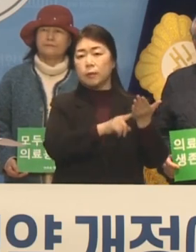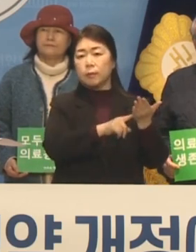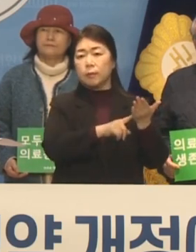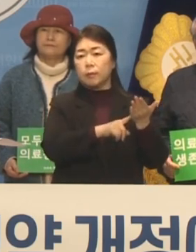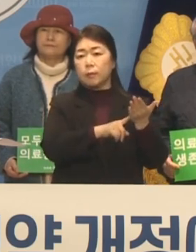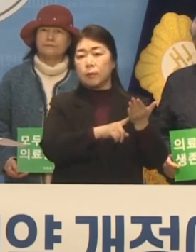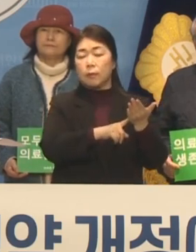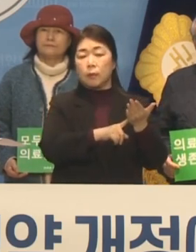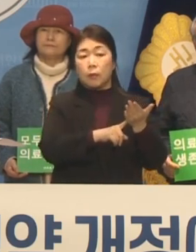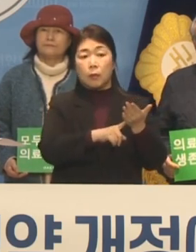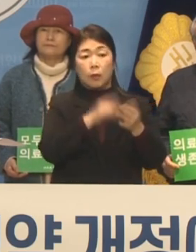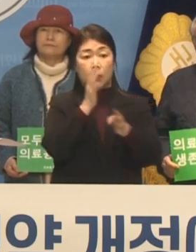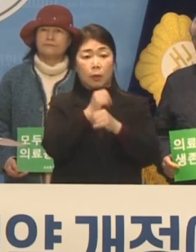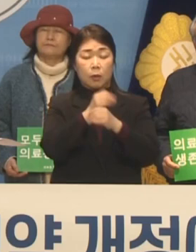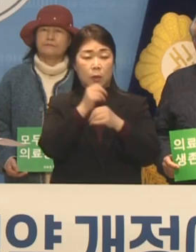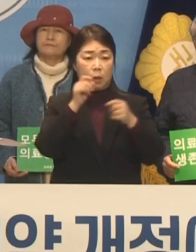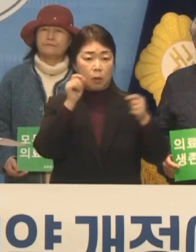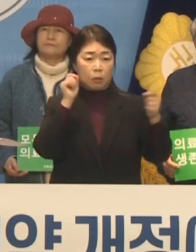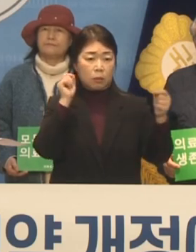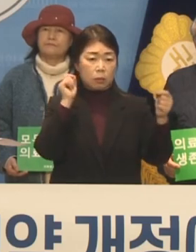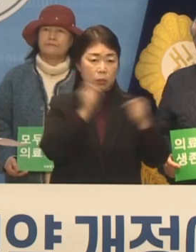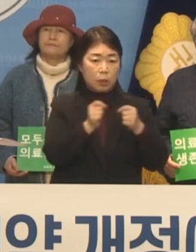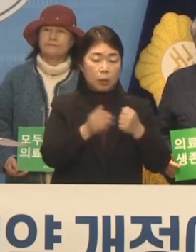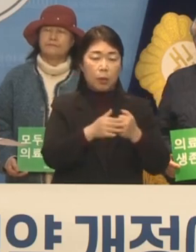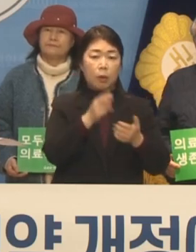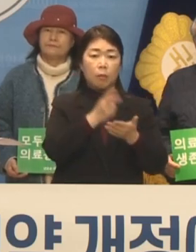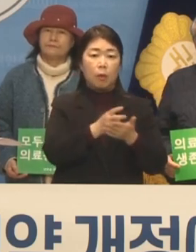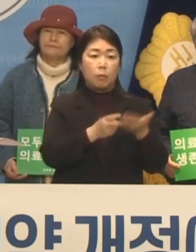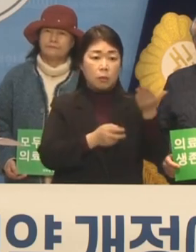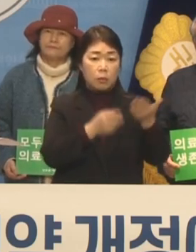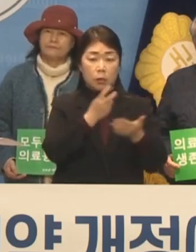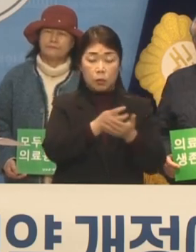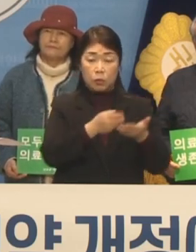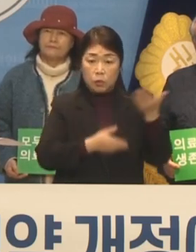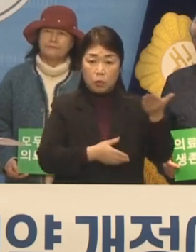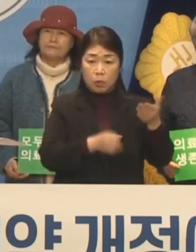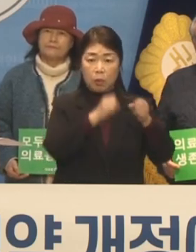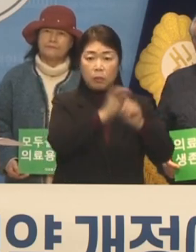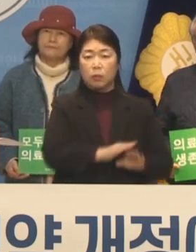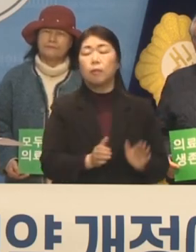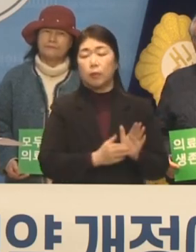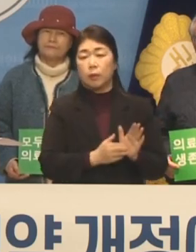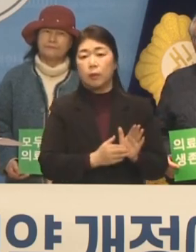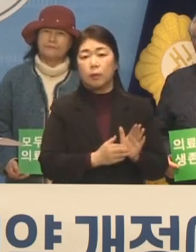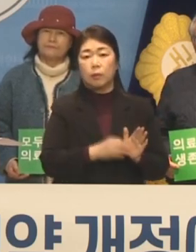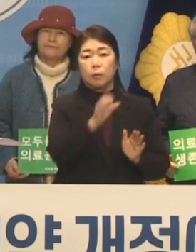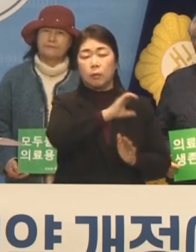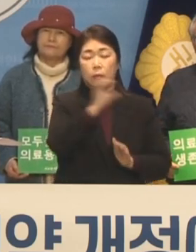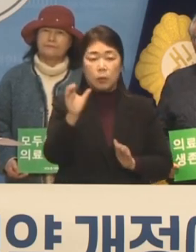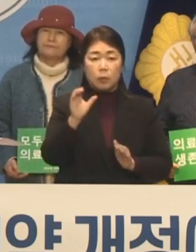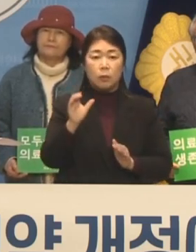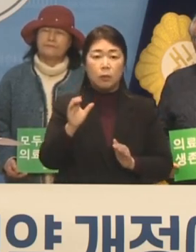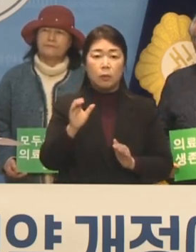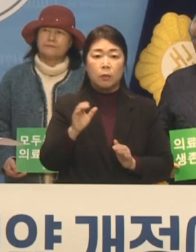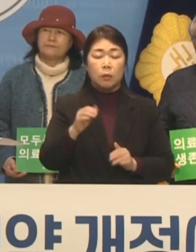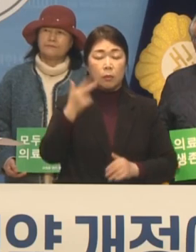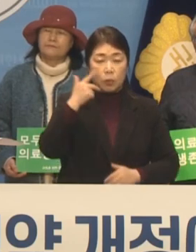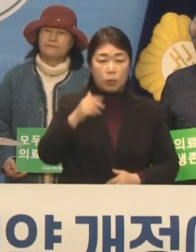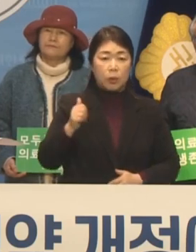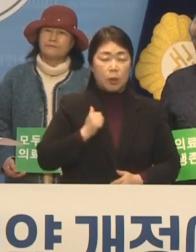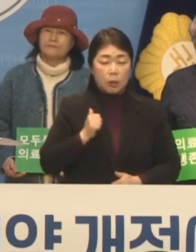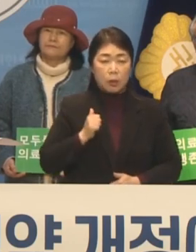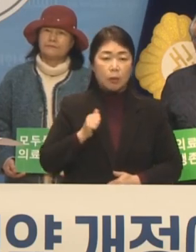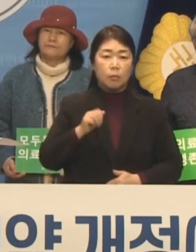임기 만료로 폐기가 된 상황입니다. 미국, 캐나다, EU, 이스라엘 등은